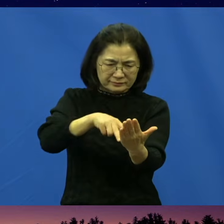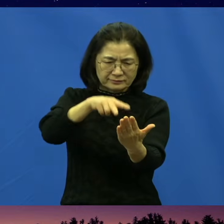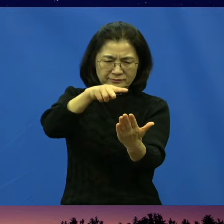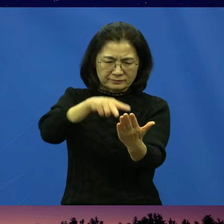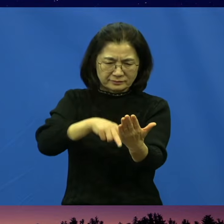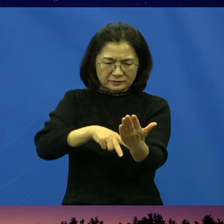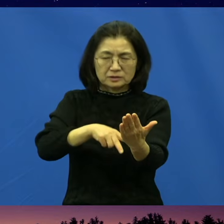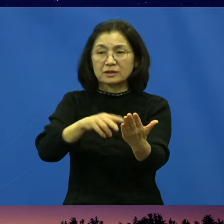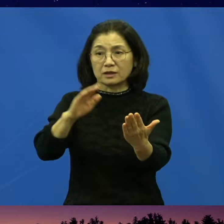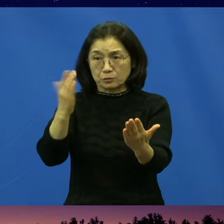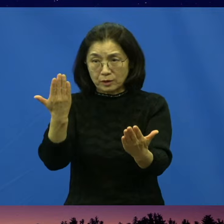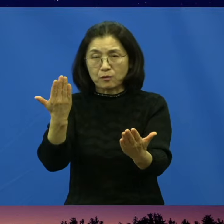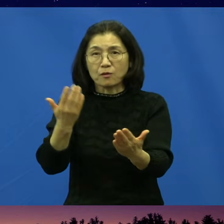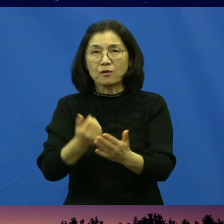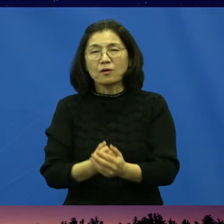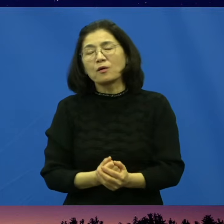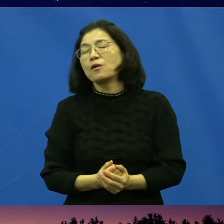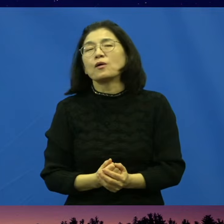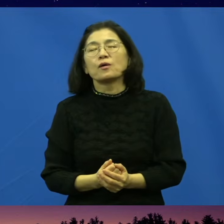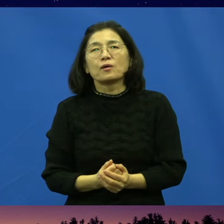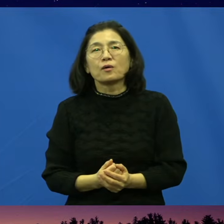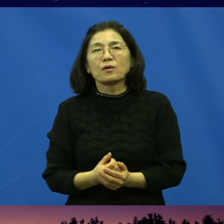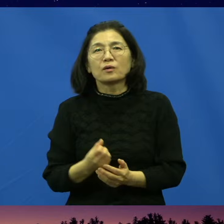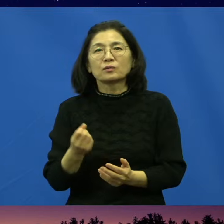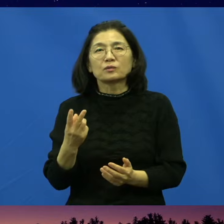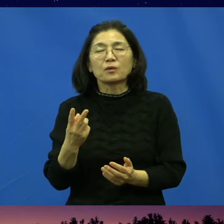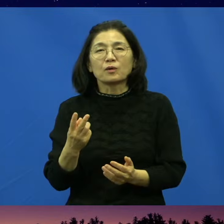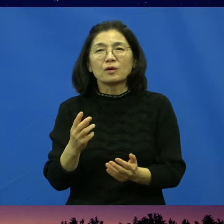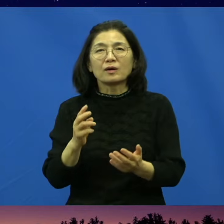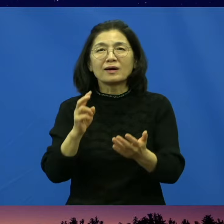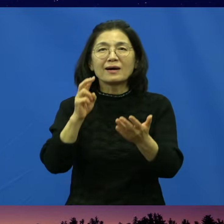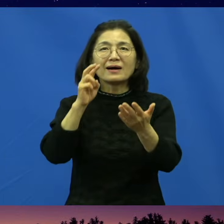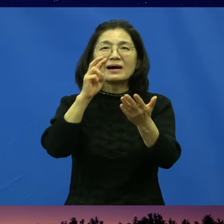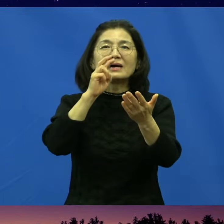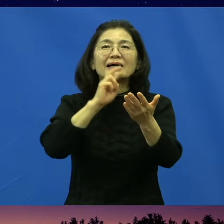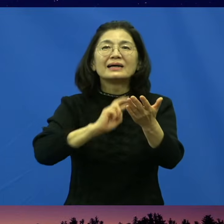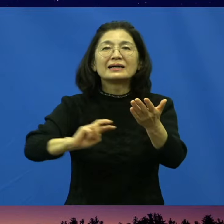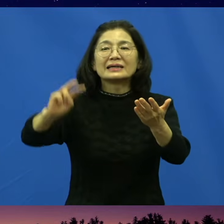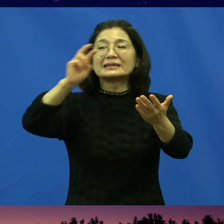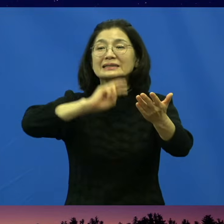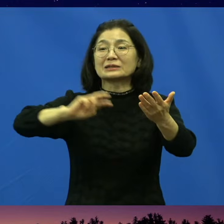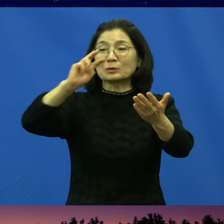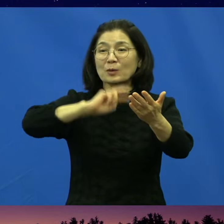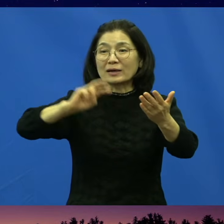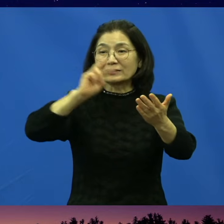찬송가가 그때는 제 기억에 악보가 없고 이렇게 세로로 글자가 되어 있었습니다.